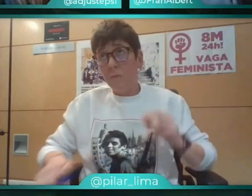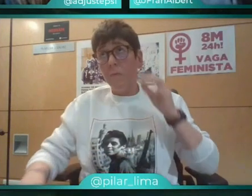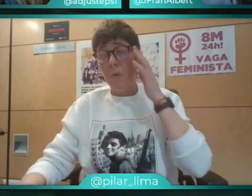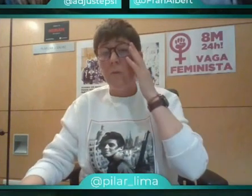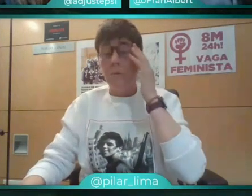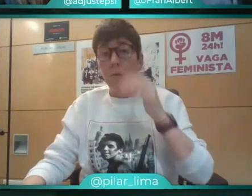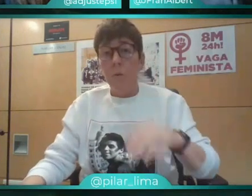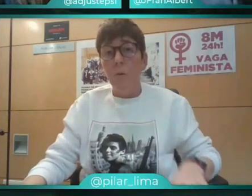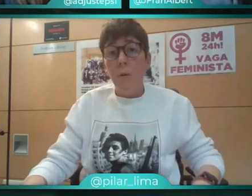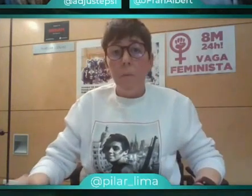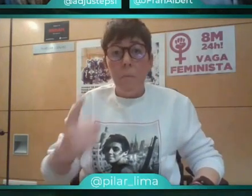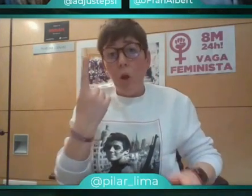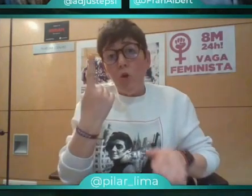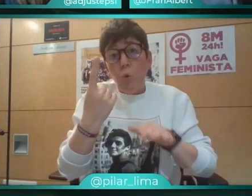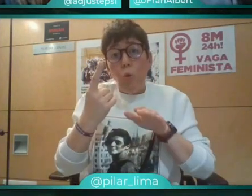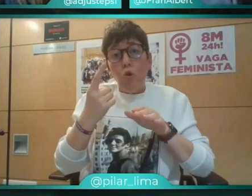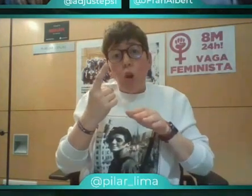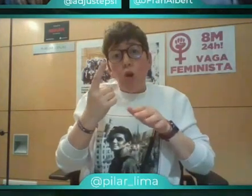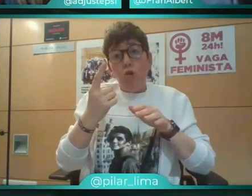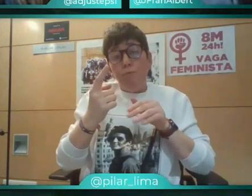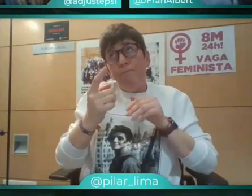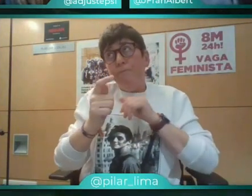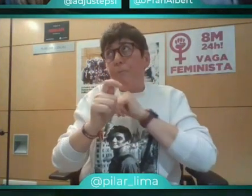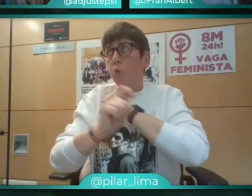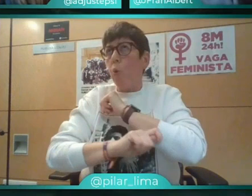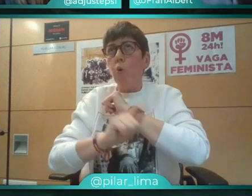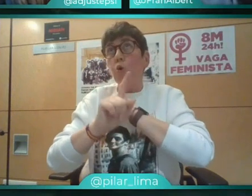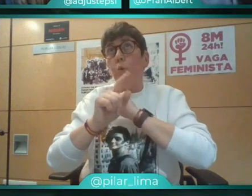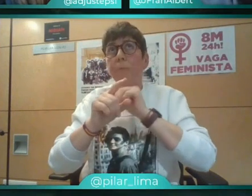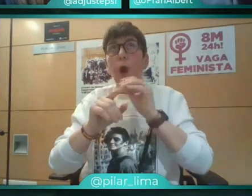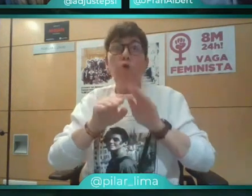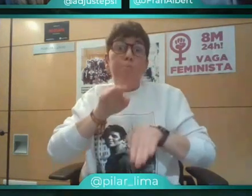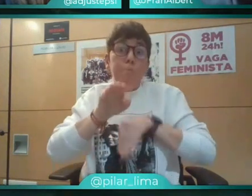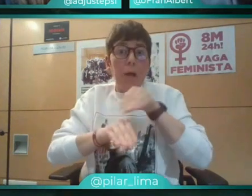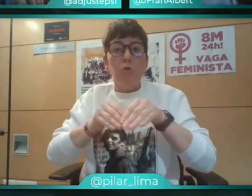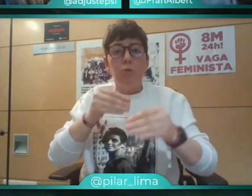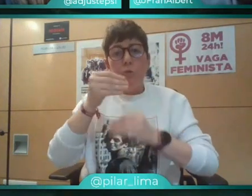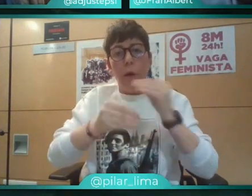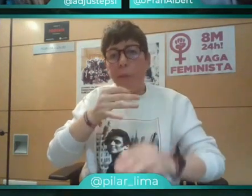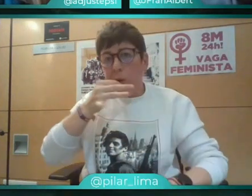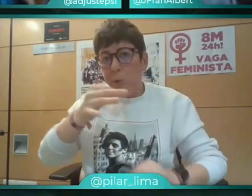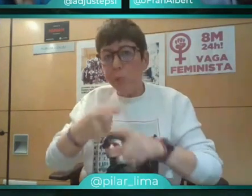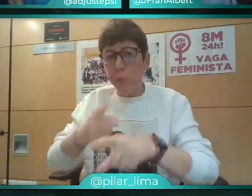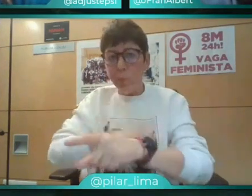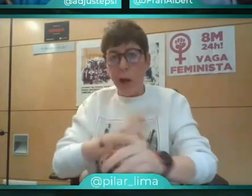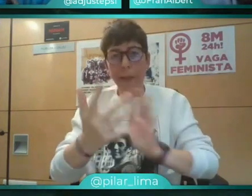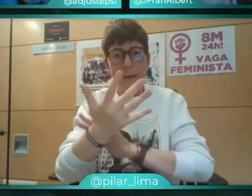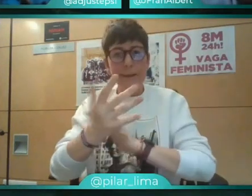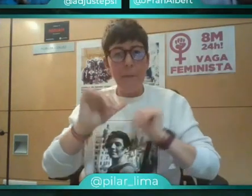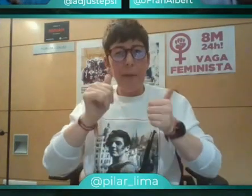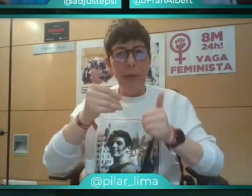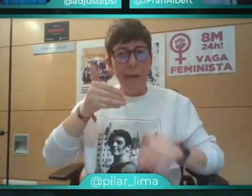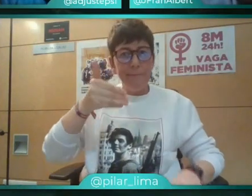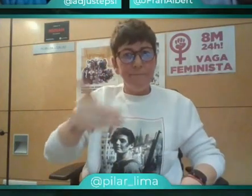sí sí Sí sí pero es como un truco no o sea son los pasos que